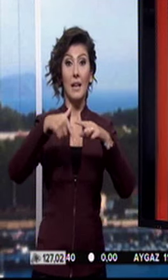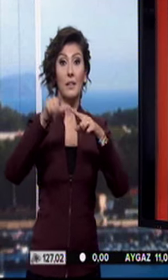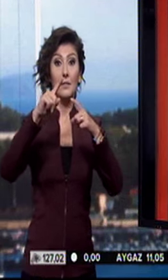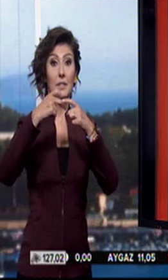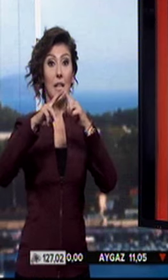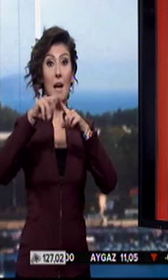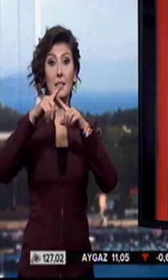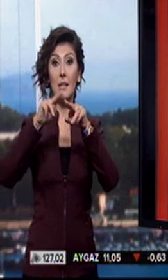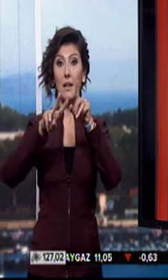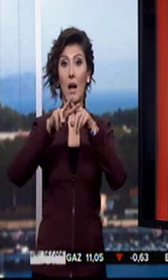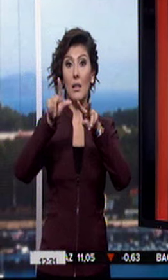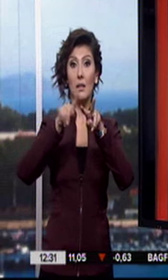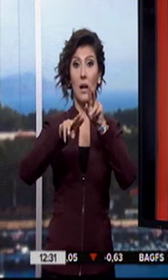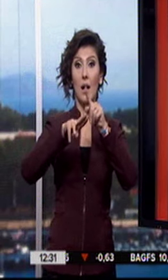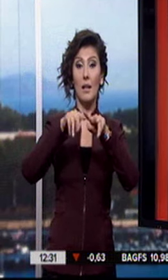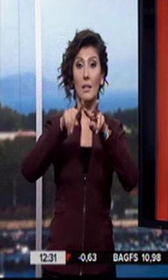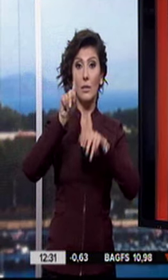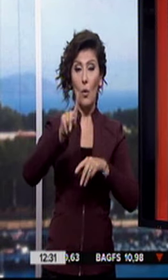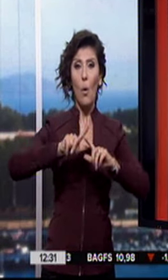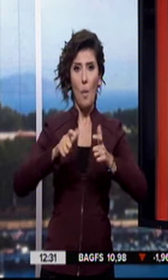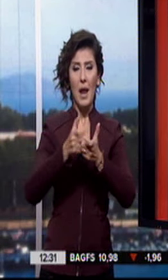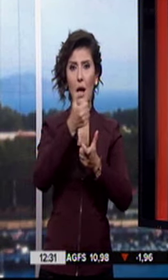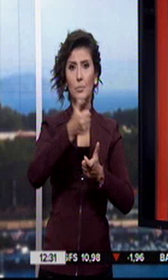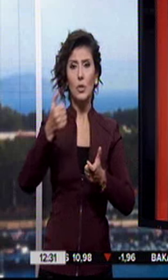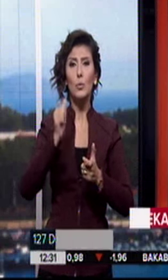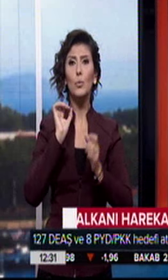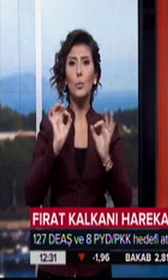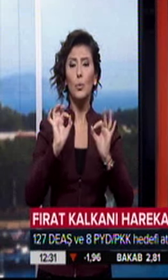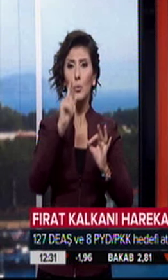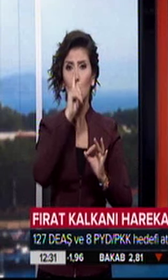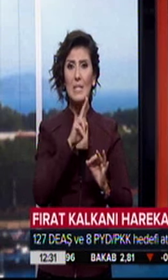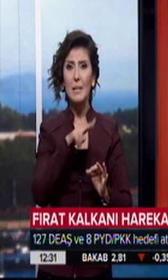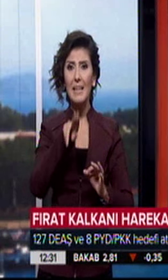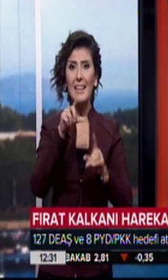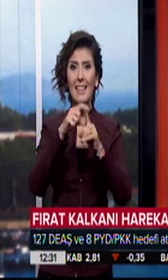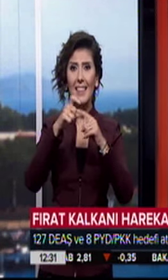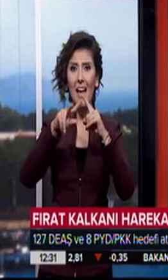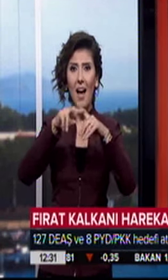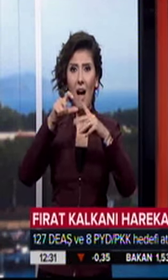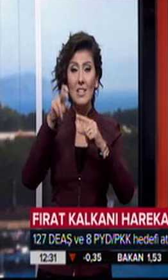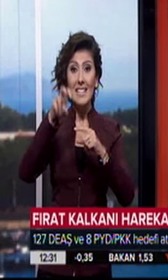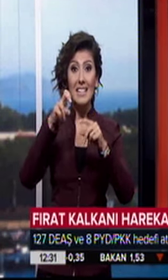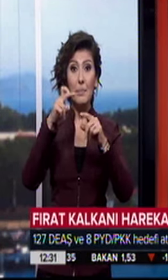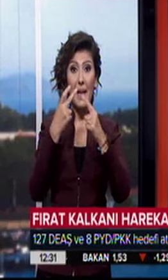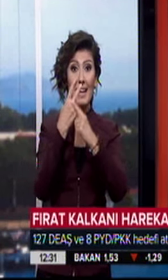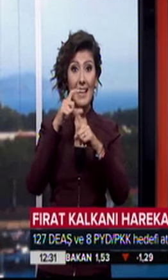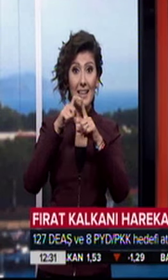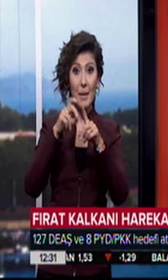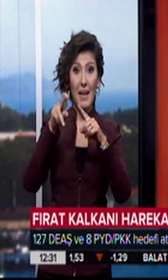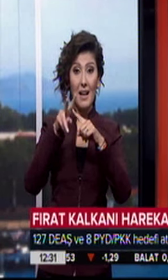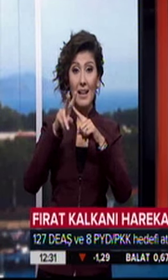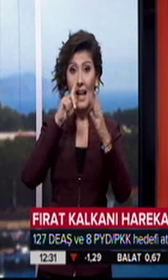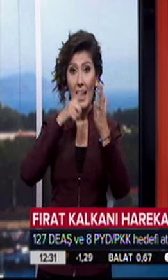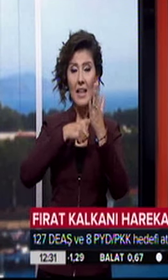Fırat Kalkanı Harekatı'nın 66. gününde 127 DEAŞ ve 8 PYD PKK hedefi ateş altına